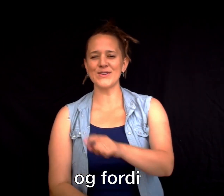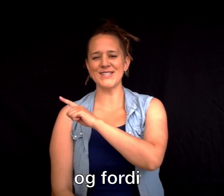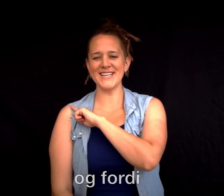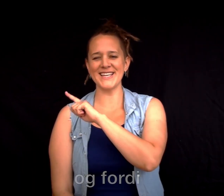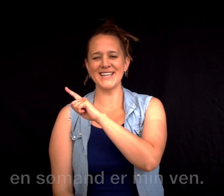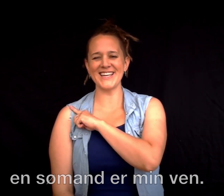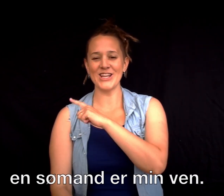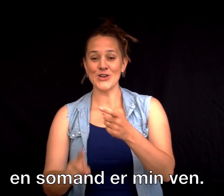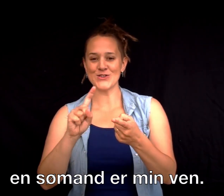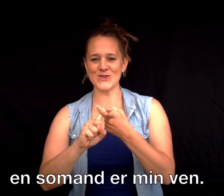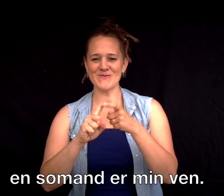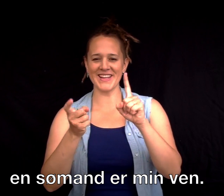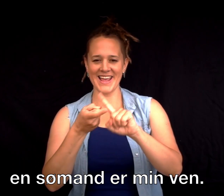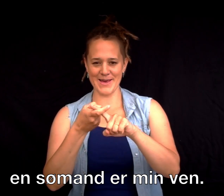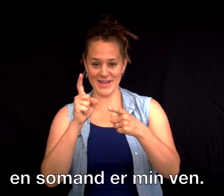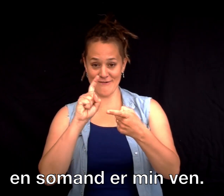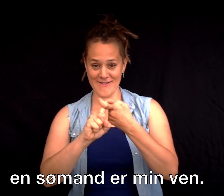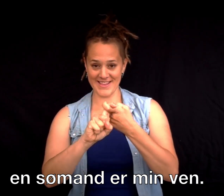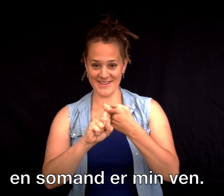fordi en sommen er min ven.